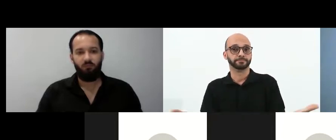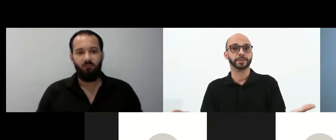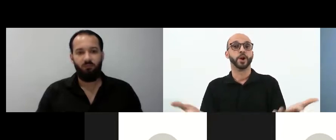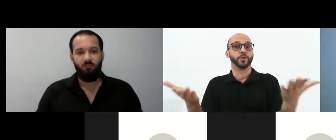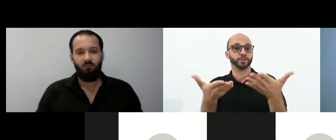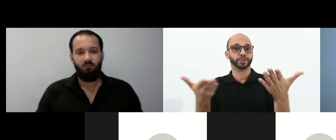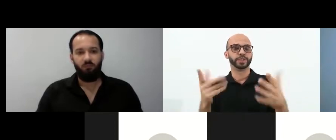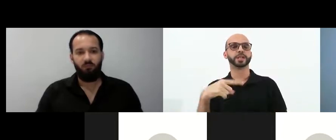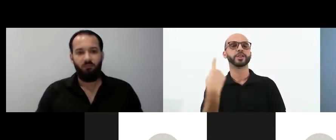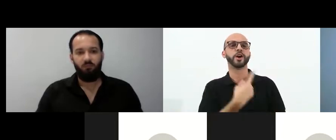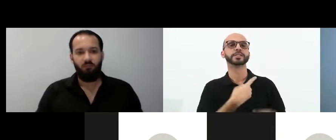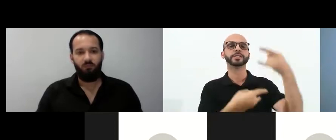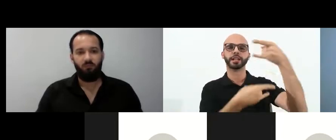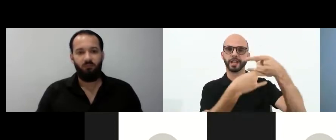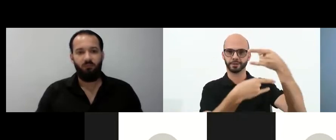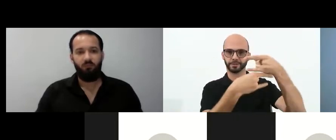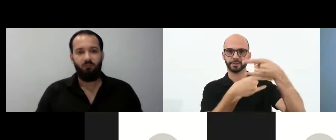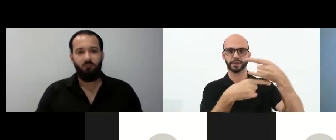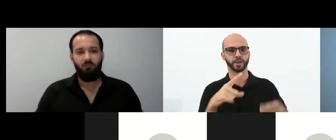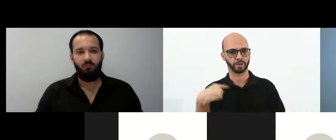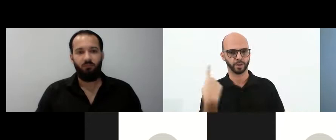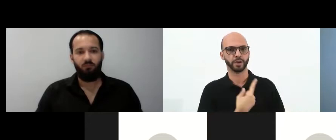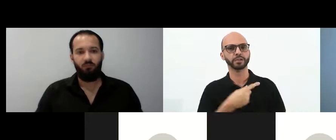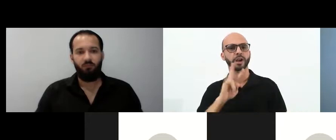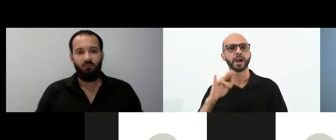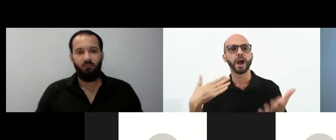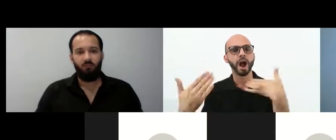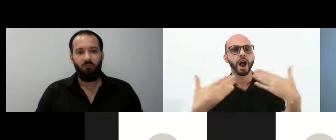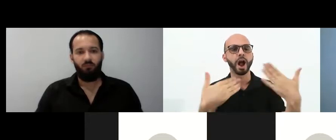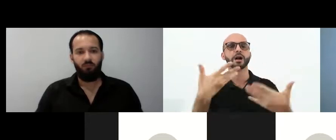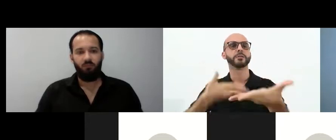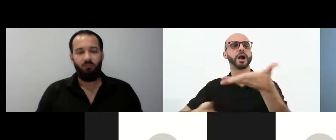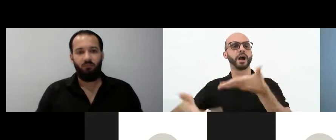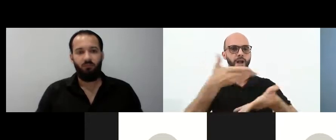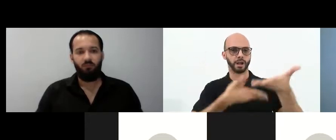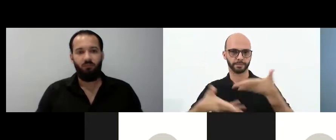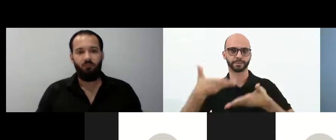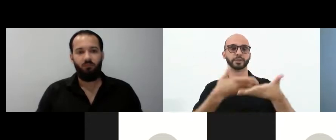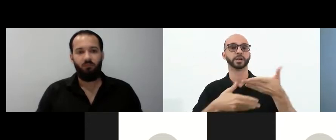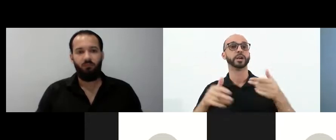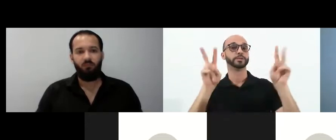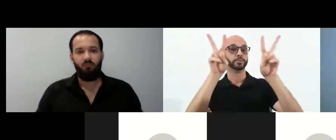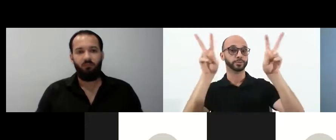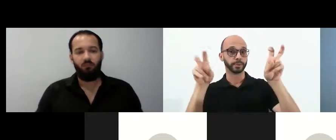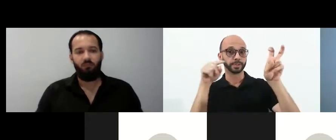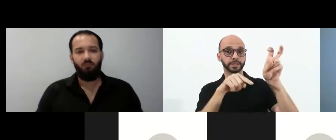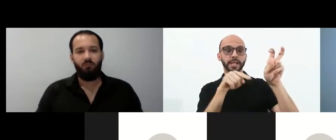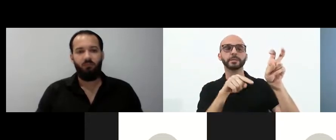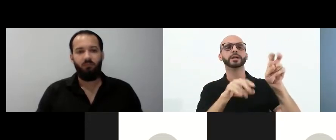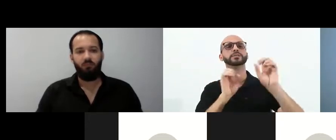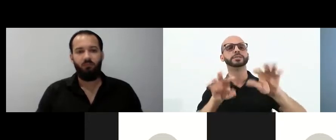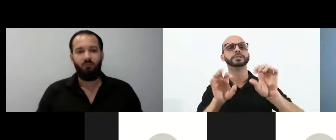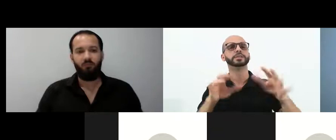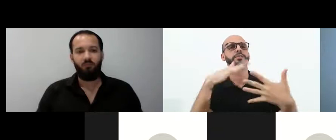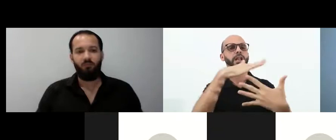da UNI. E hoje nós estamos aqui nessa live. Vamos trocar informações,